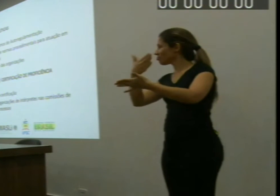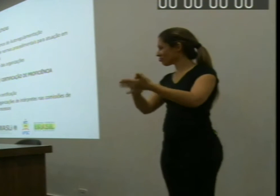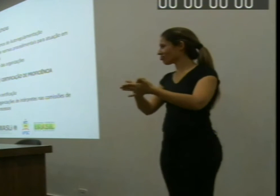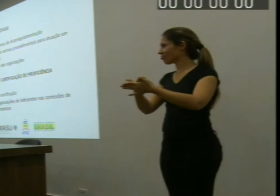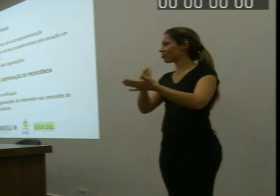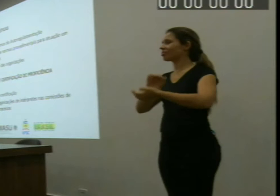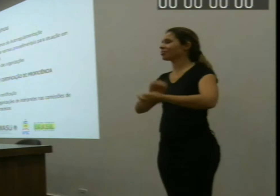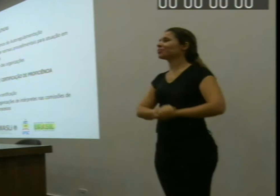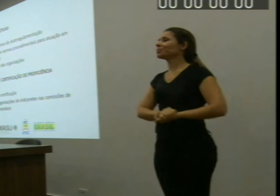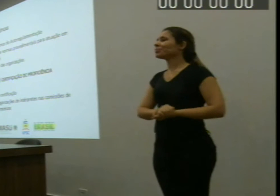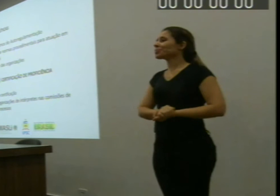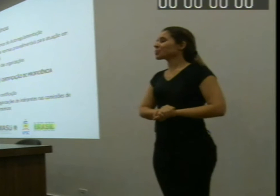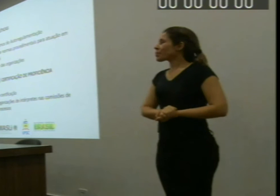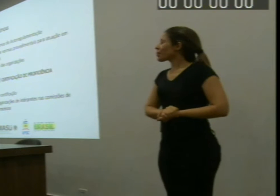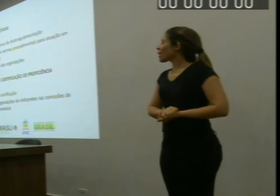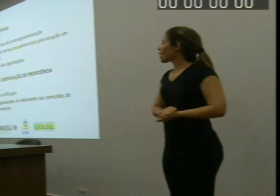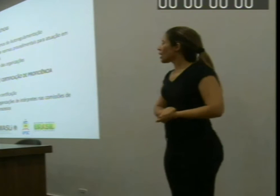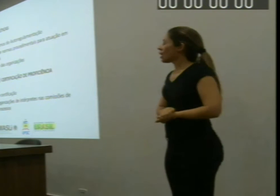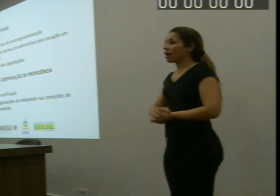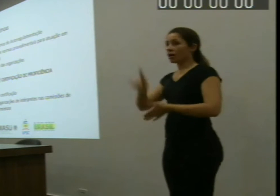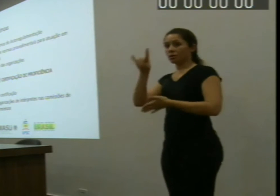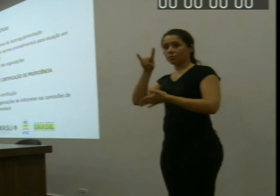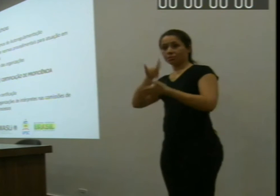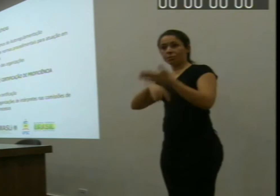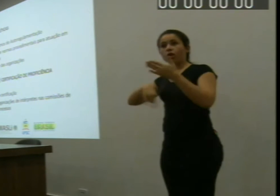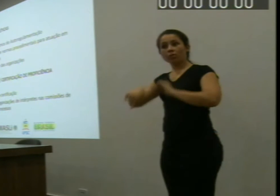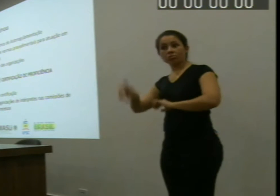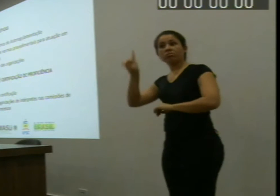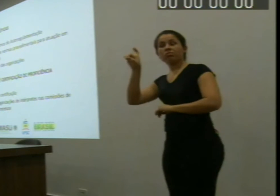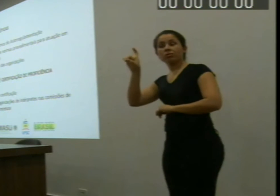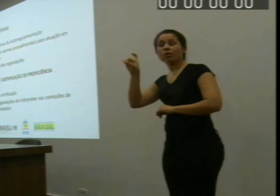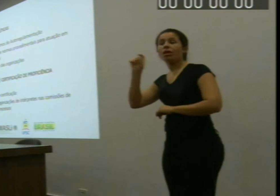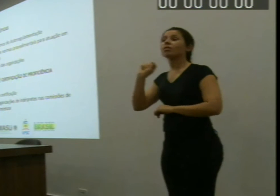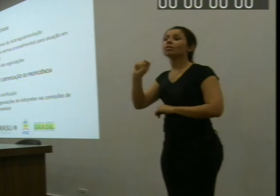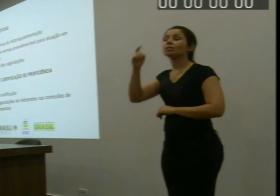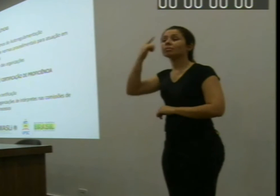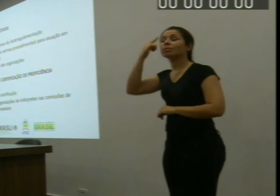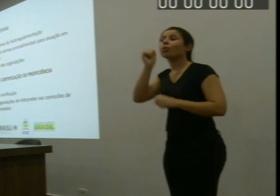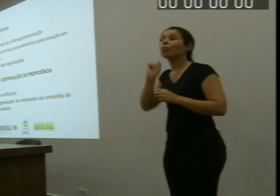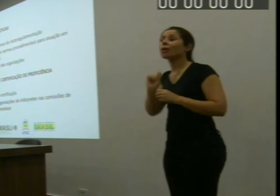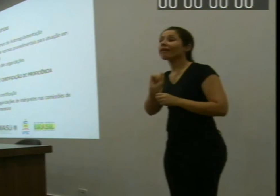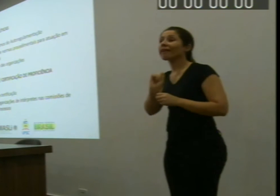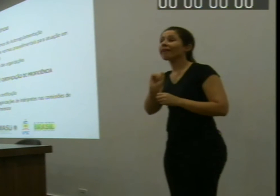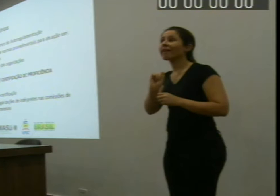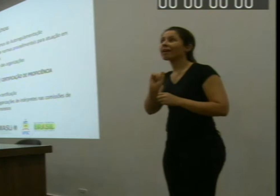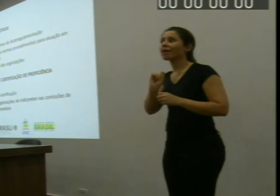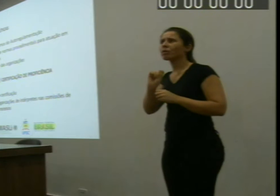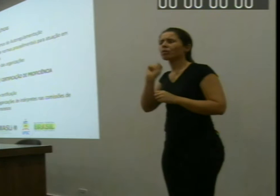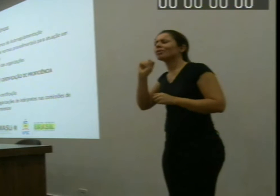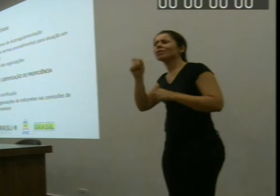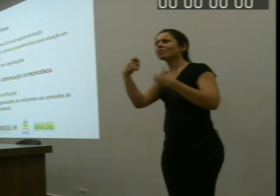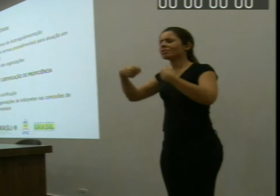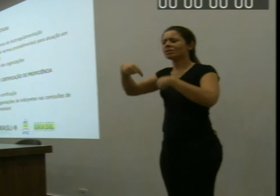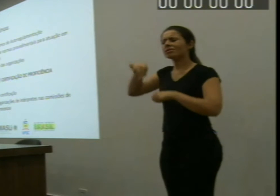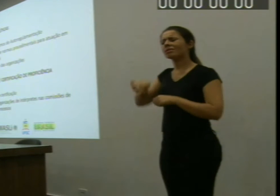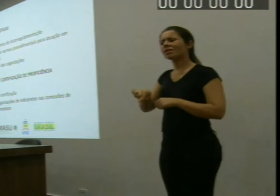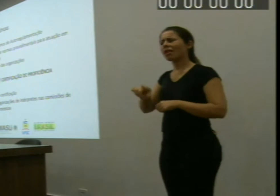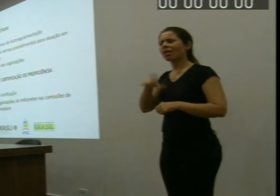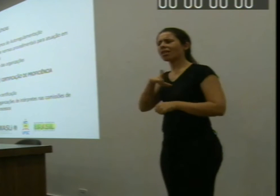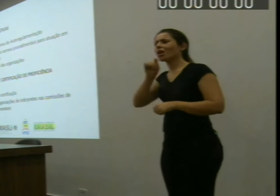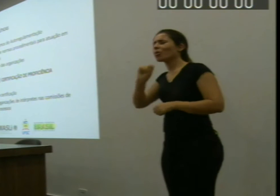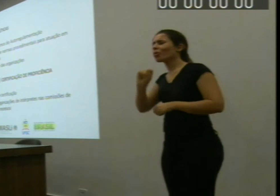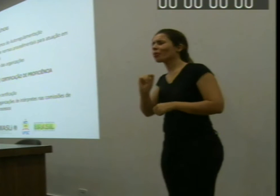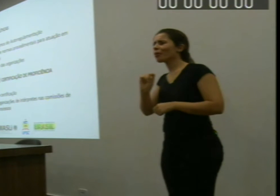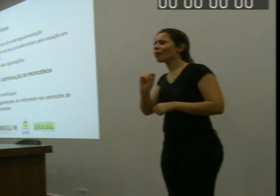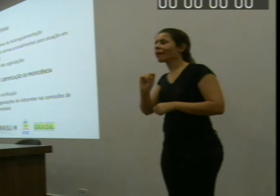então uma prova que vai est aqui em Dourados pro Mato Grosso do Sul ela vai pensar nas necessidades locais que que a gente tem aqui intérprete